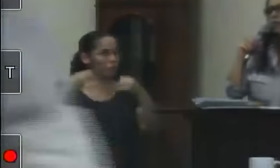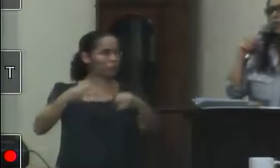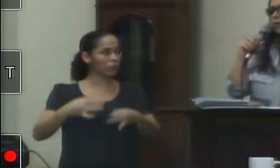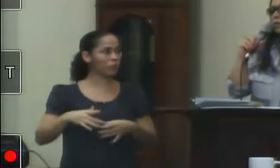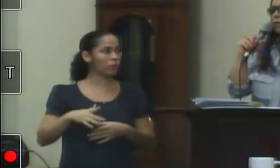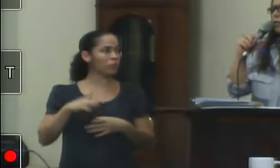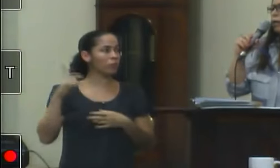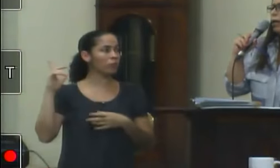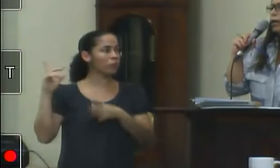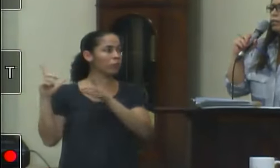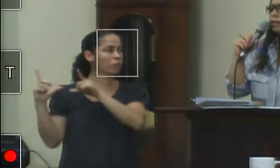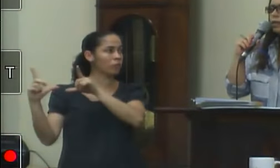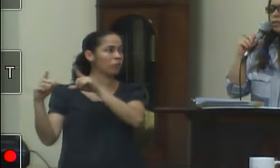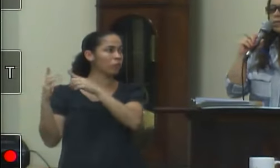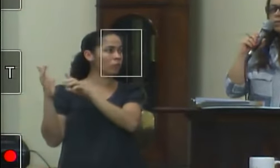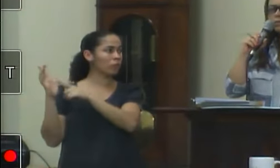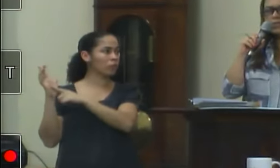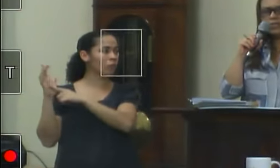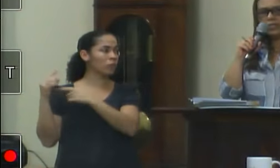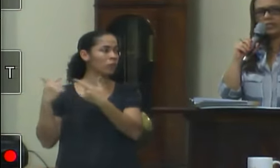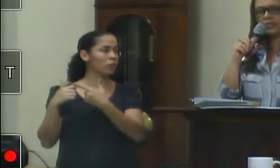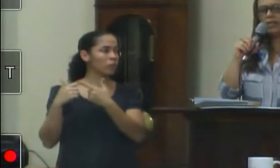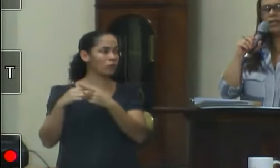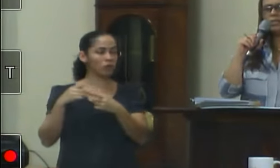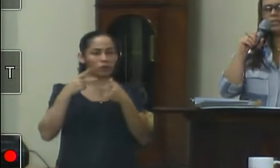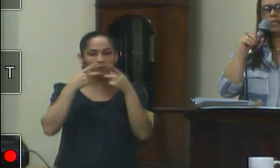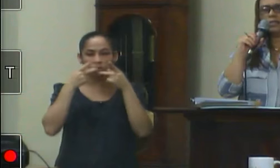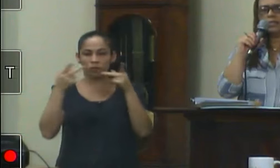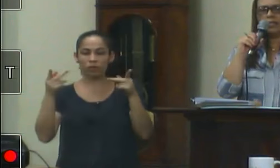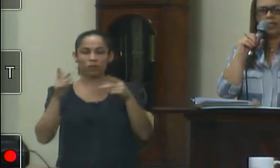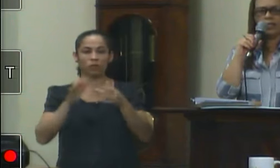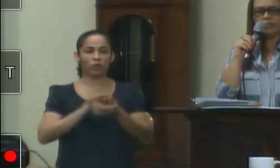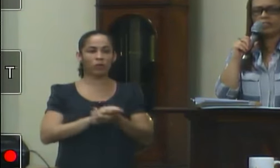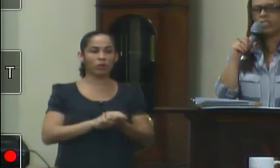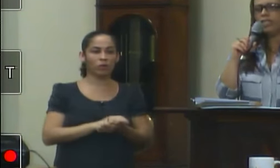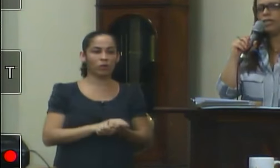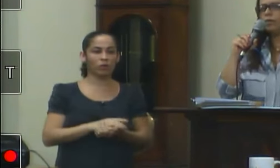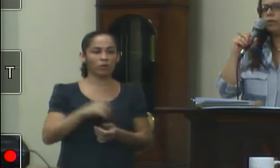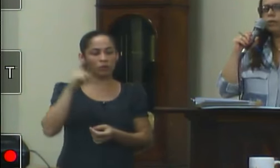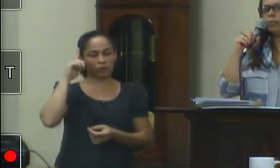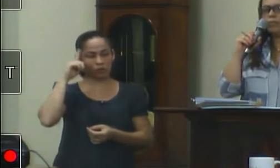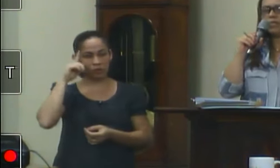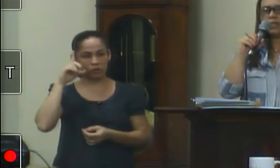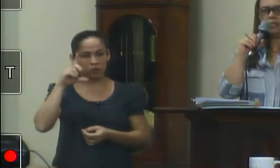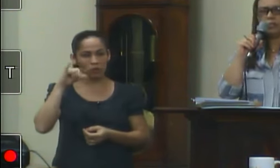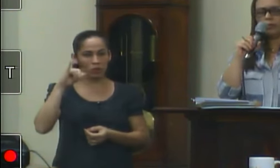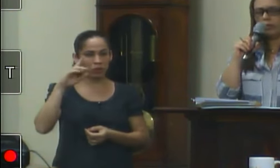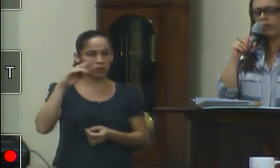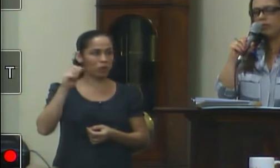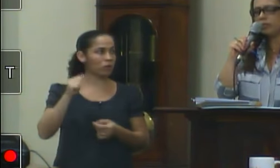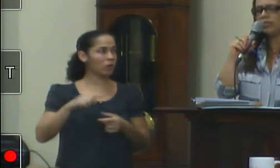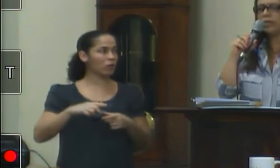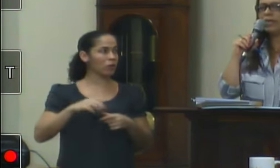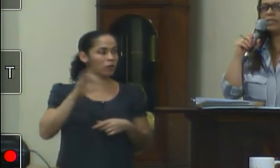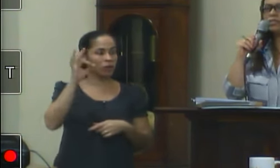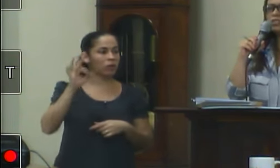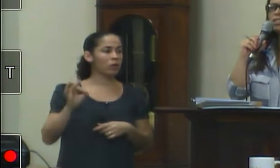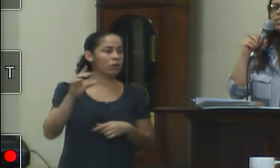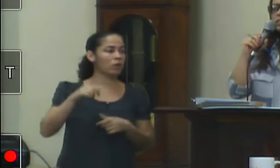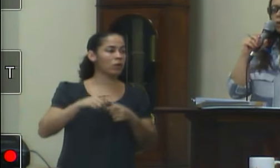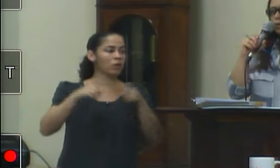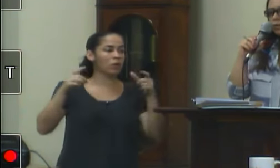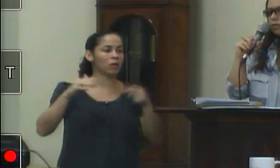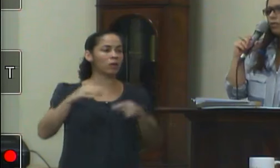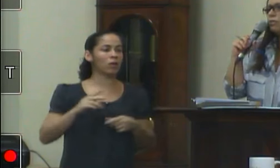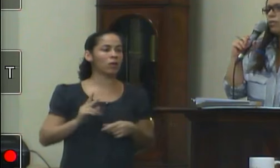para Valença, essa visita, esse lira em dia, com uma porcentagem muito maior do que a da média em dia,